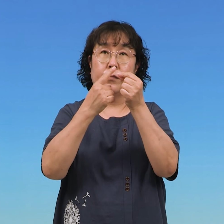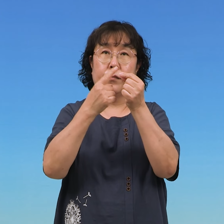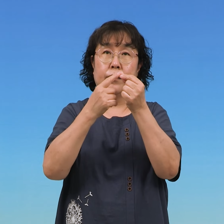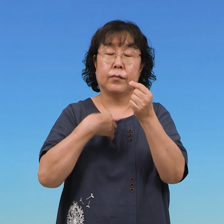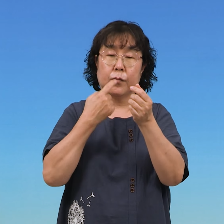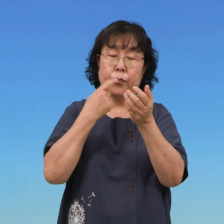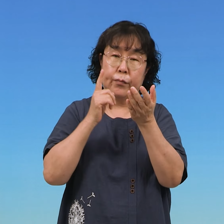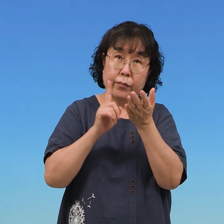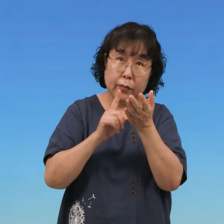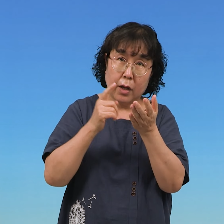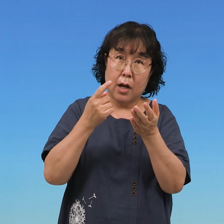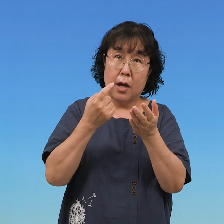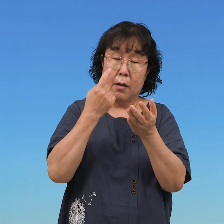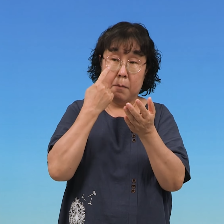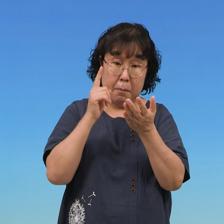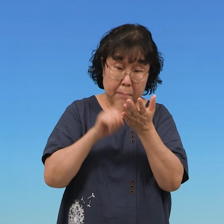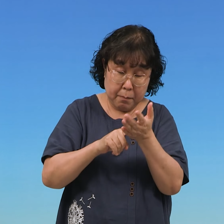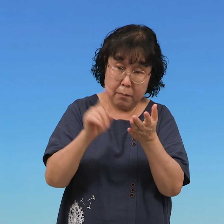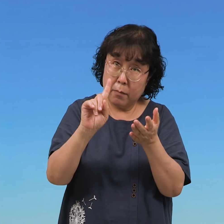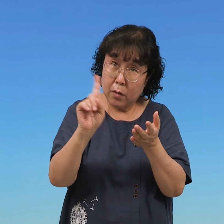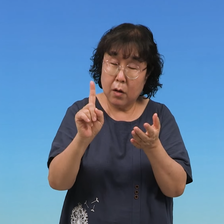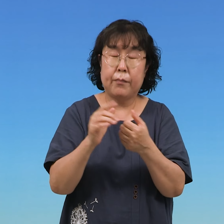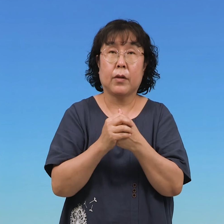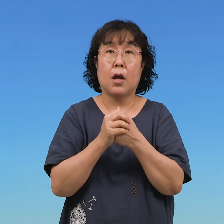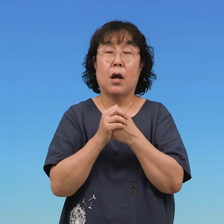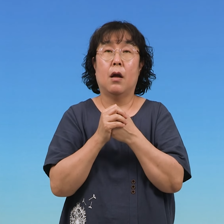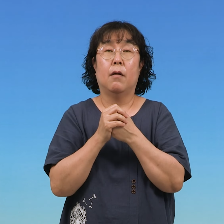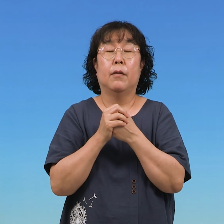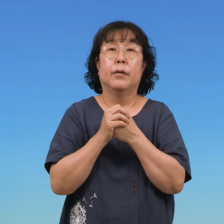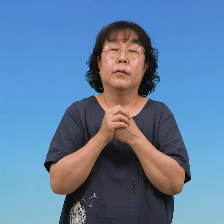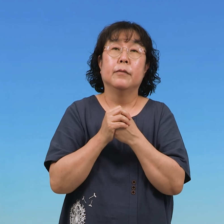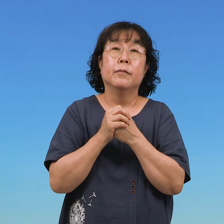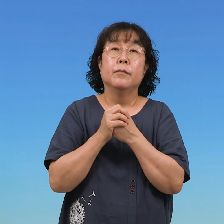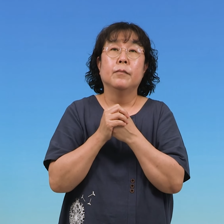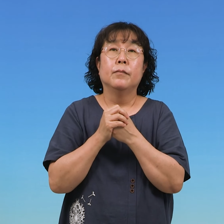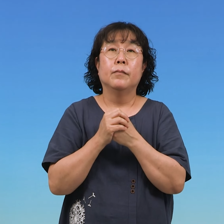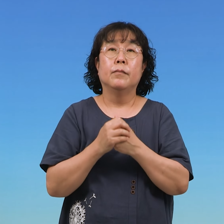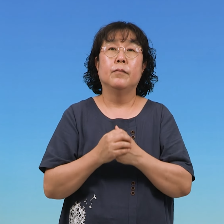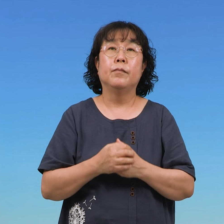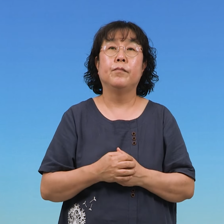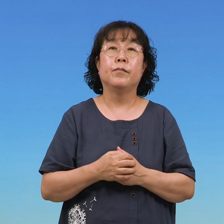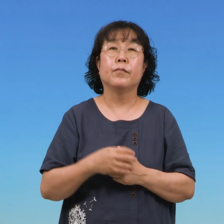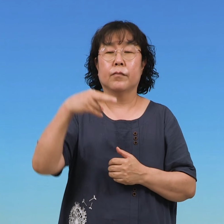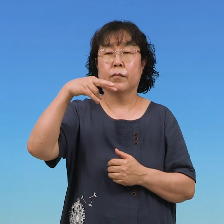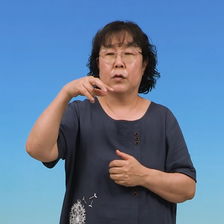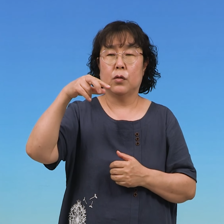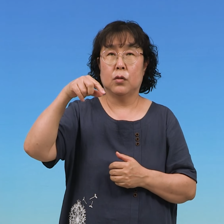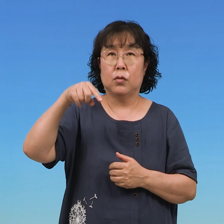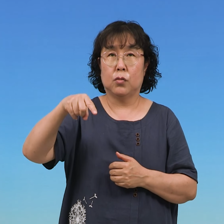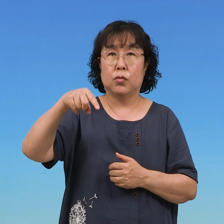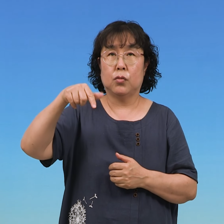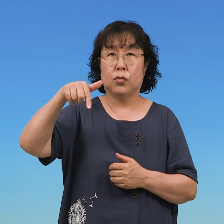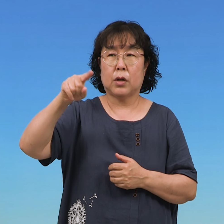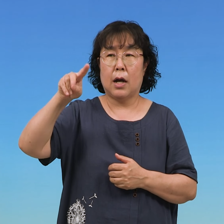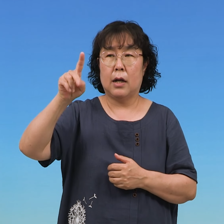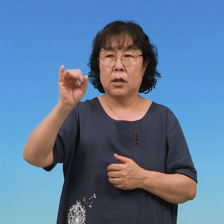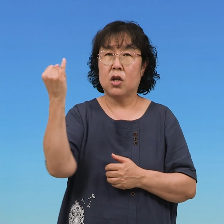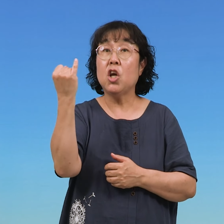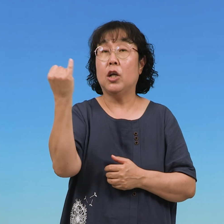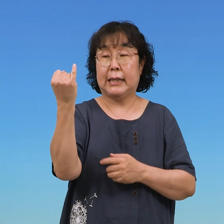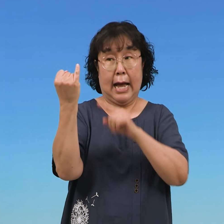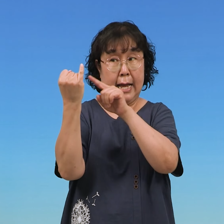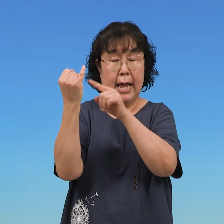첫 번째로 우리가 이 수가성 여인과 관련해서 놓친 게 뭐냐 하니까요, 이 수가성 여인에 대해서 모두가